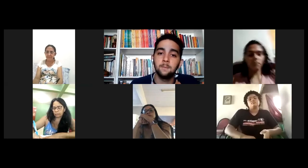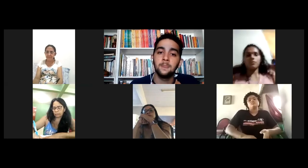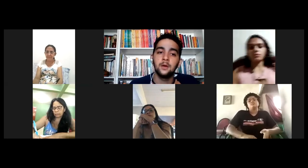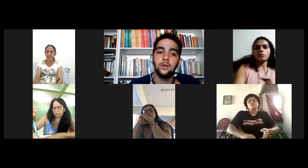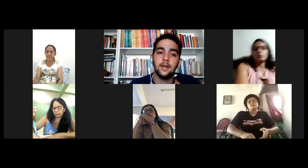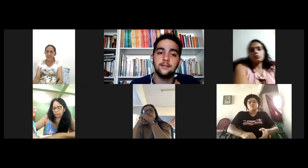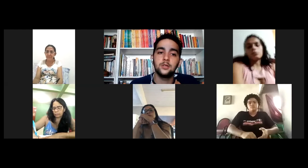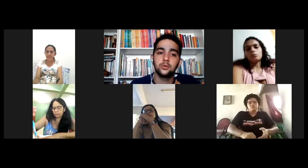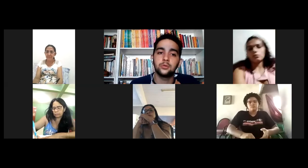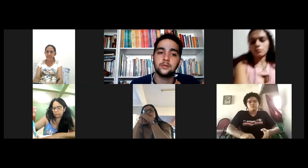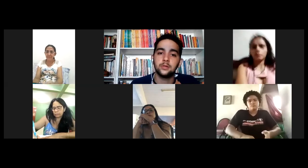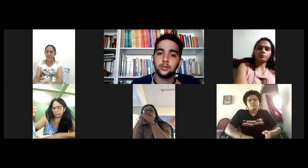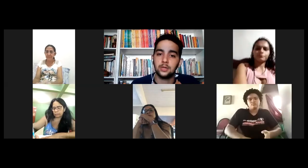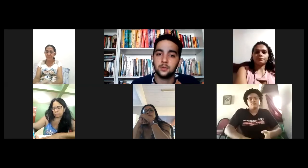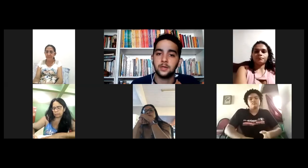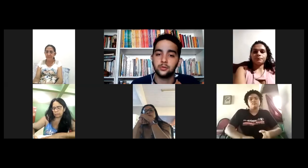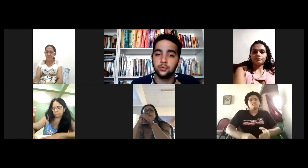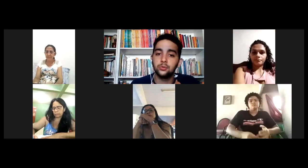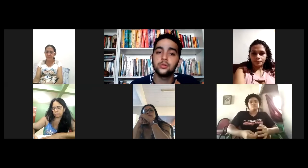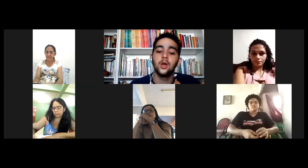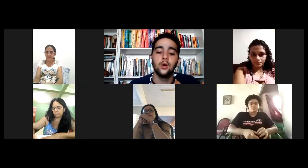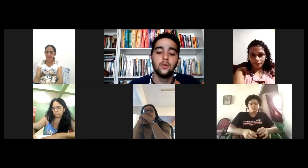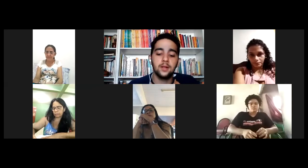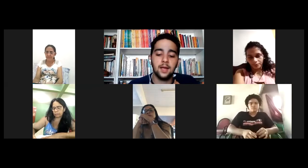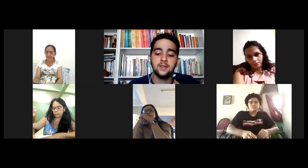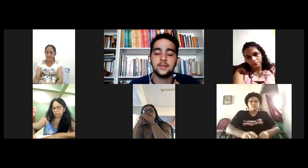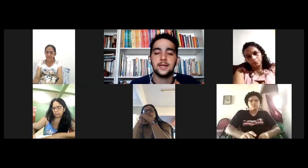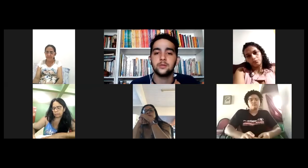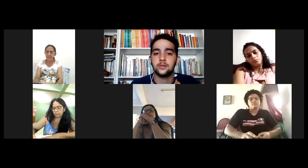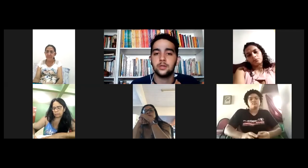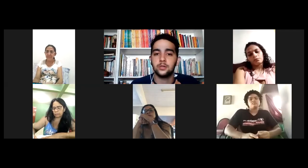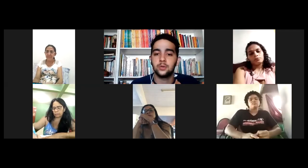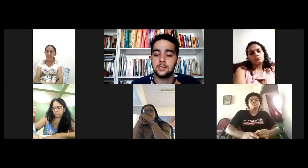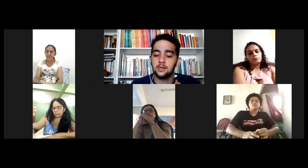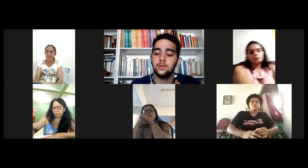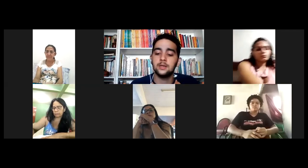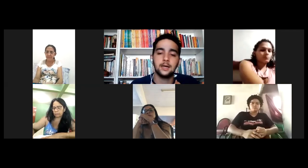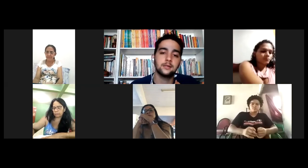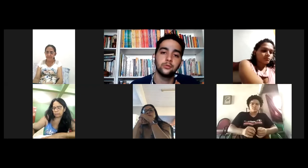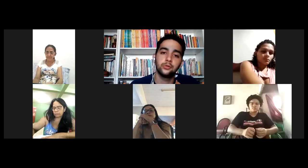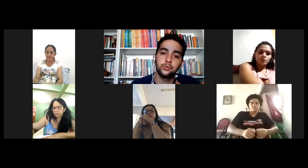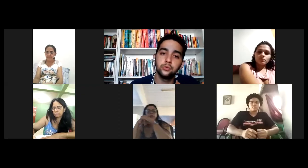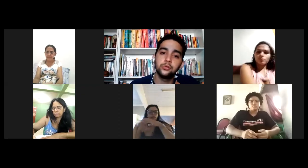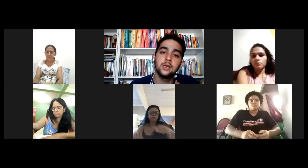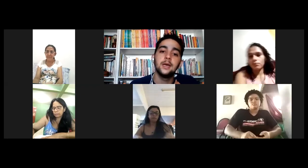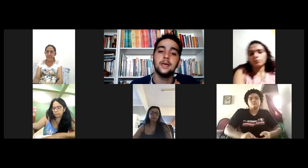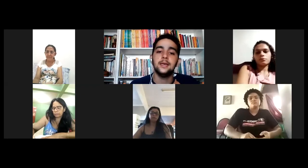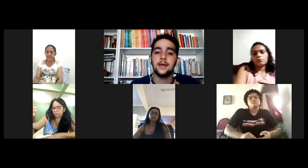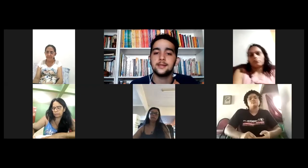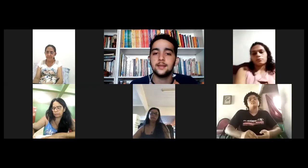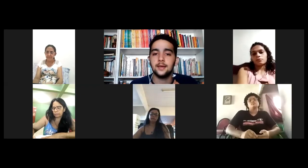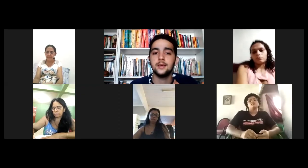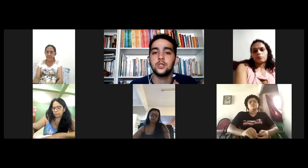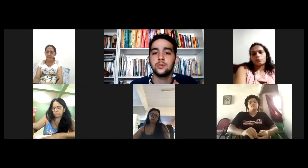IST. O INES, Instituto Nacional de Educação para Surdos, o FENES, Federação Nacional de Educação e Integração dos Surdos,